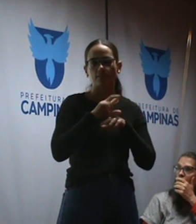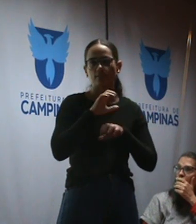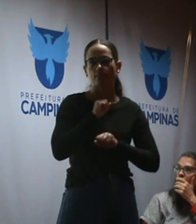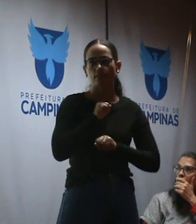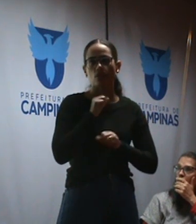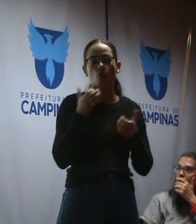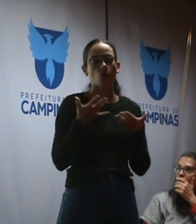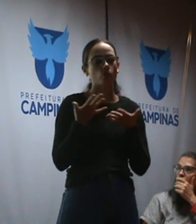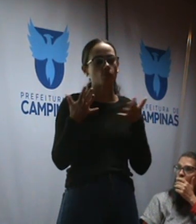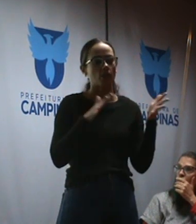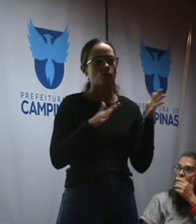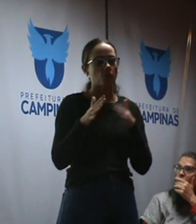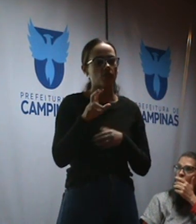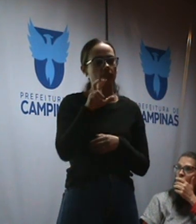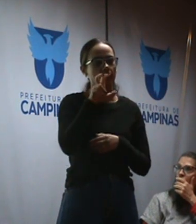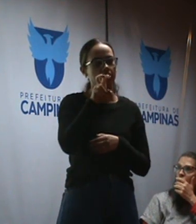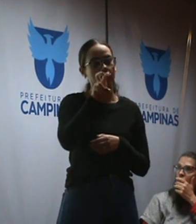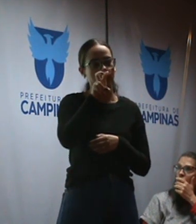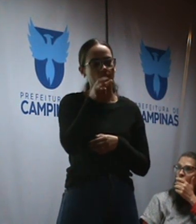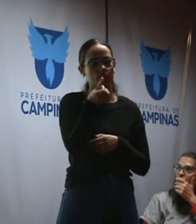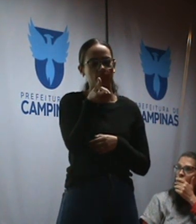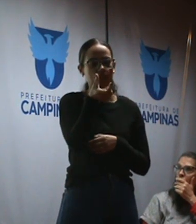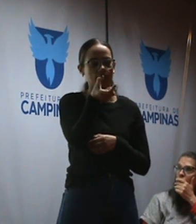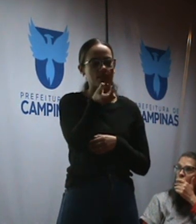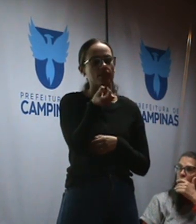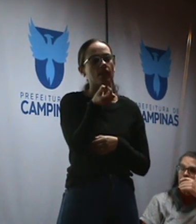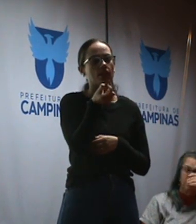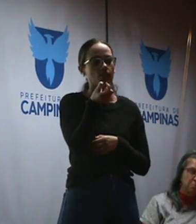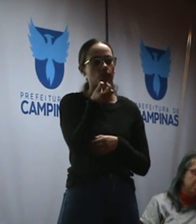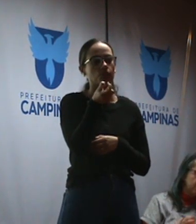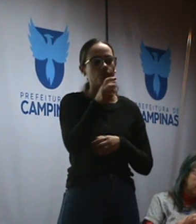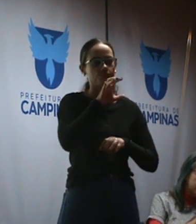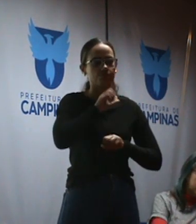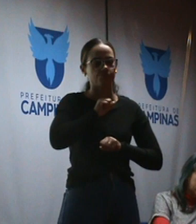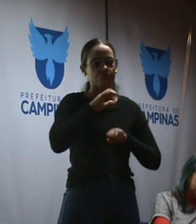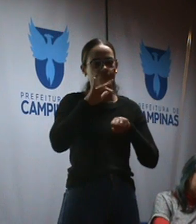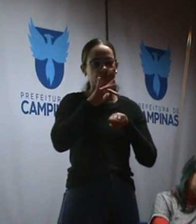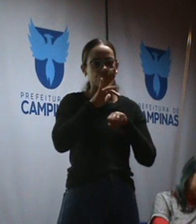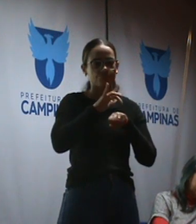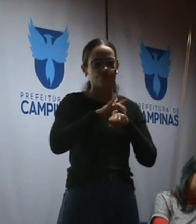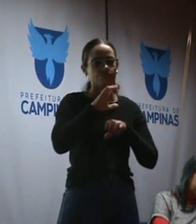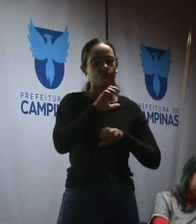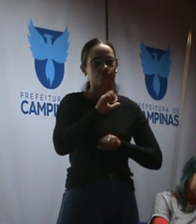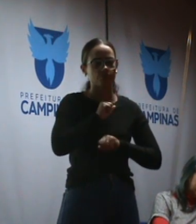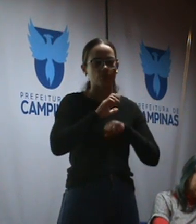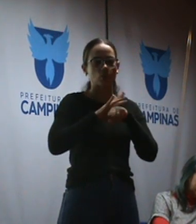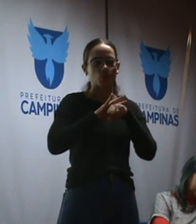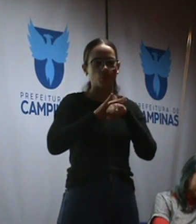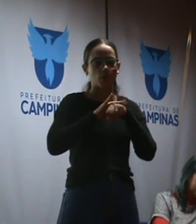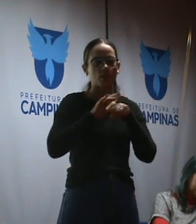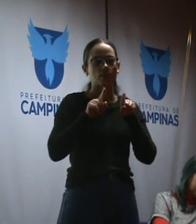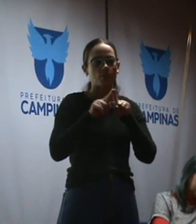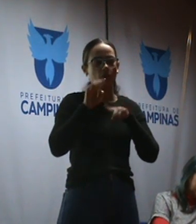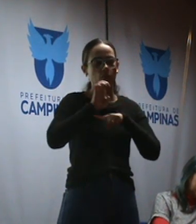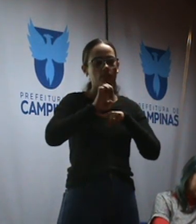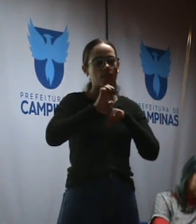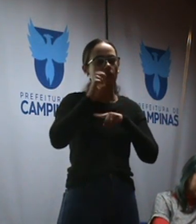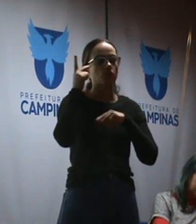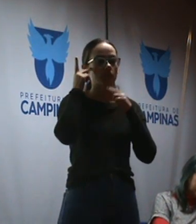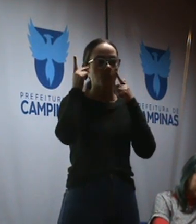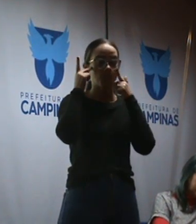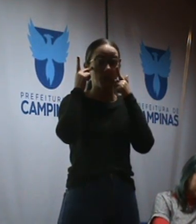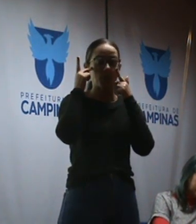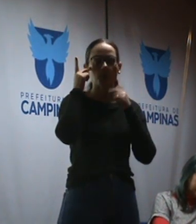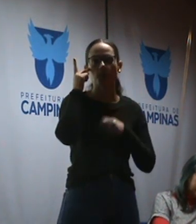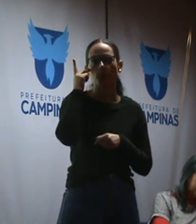aí de 560 casos de dengue para cada 100 mil habitantes no Brasil. No estado de São Paulo,